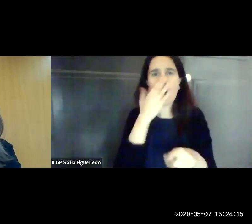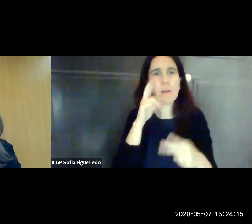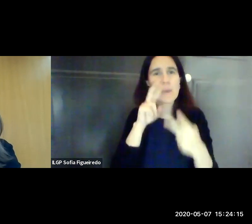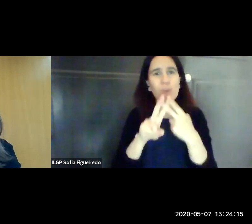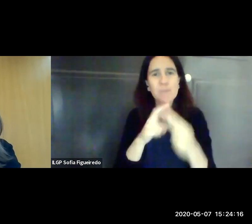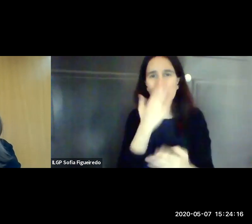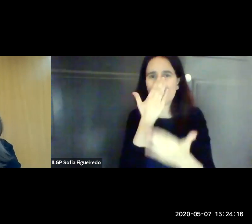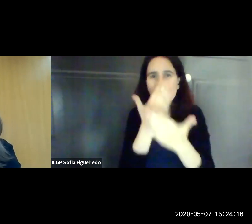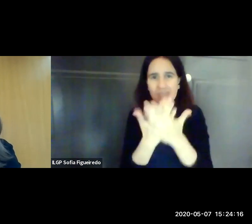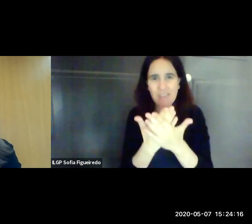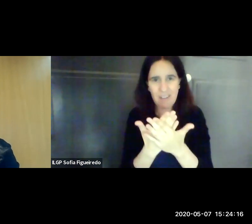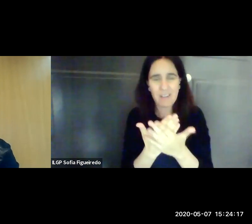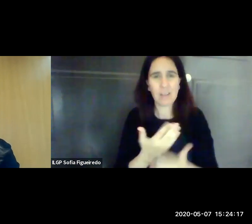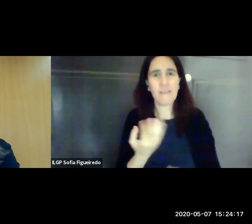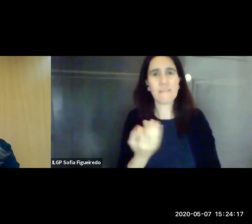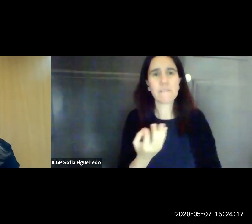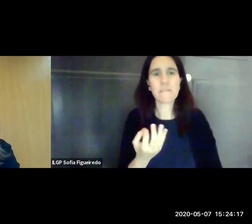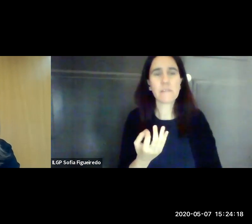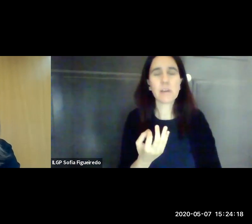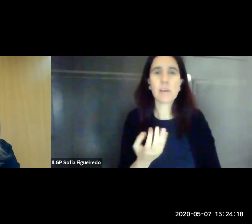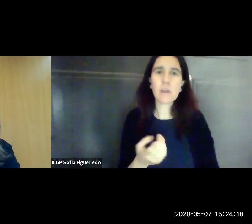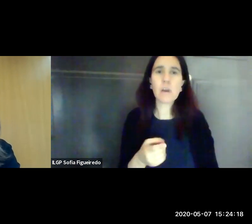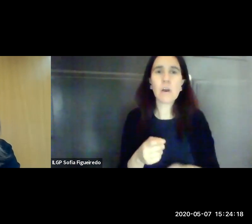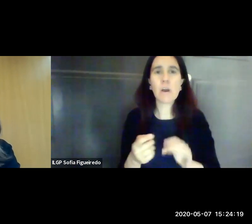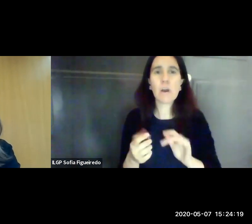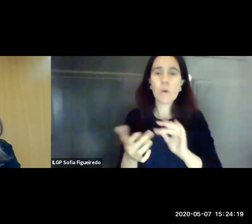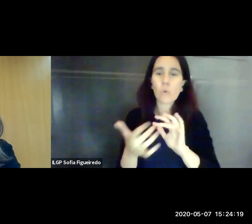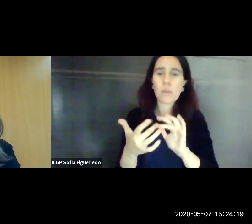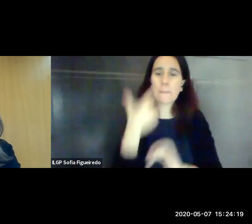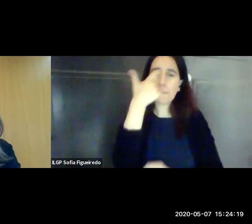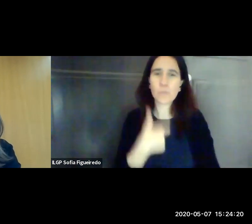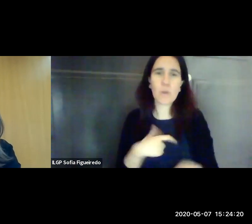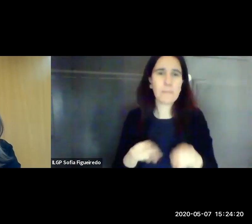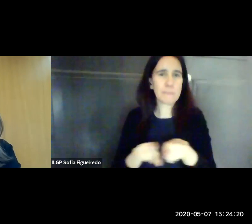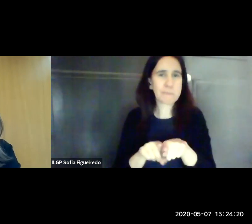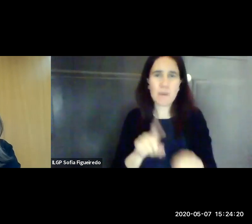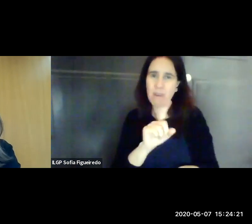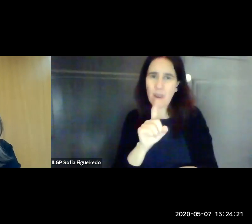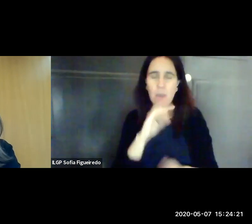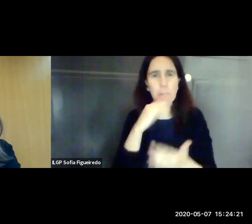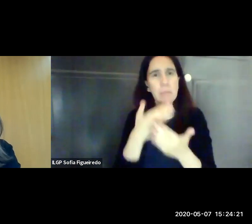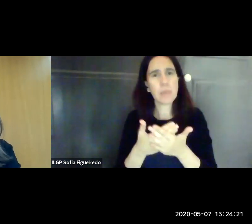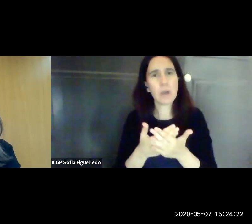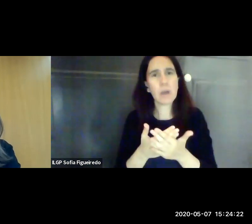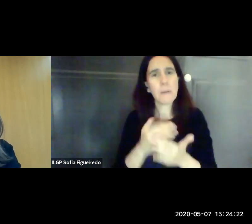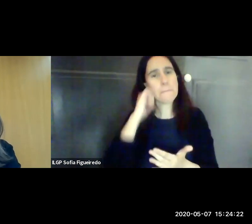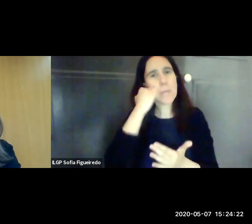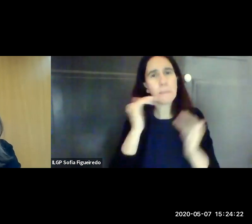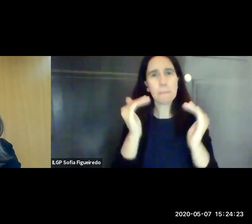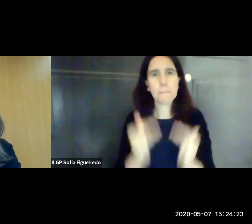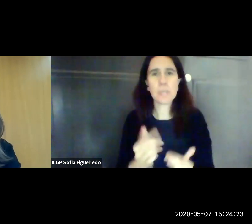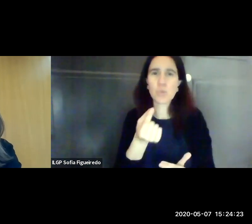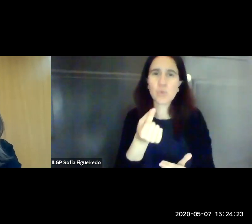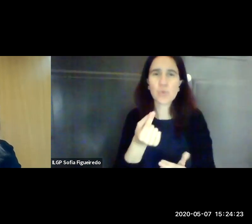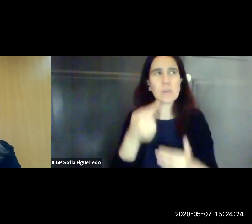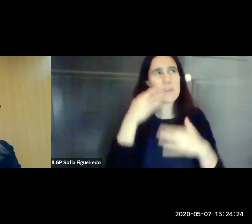e de alguma forma não é a mesma coisa que o contacto pessoal, mas pode aqui minimizar um bocadinho a informalidade,